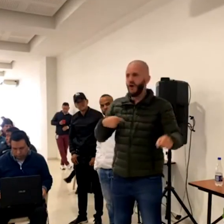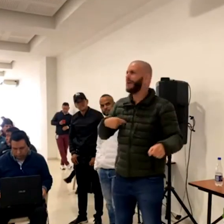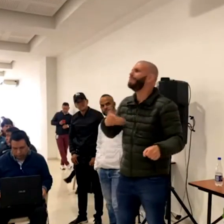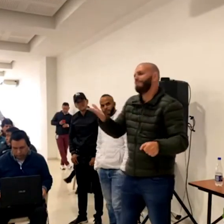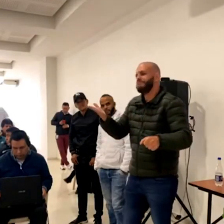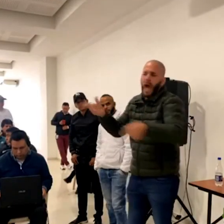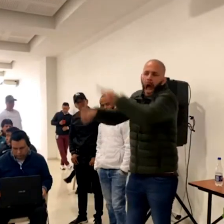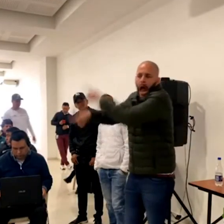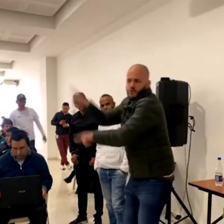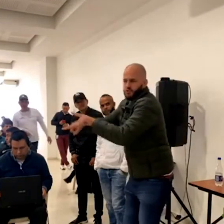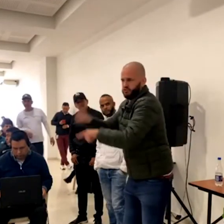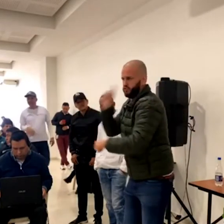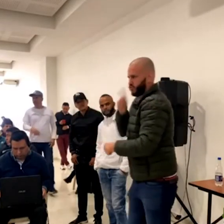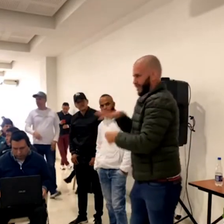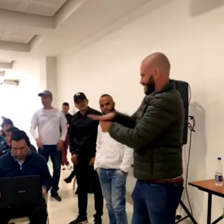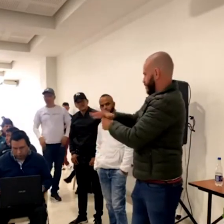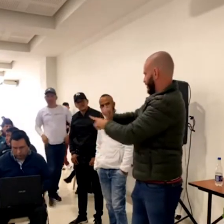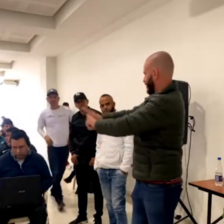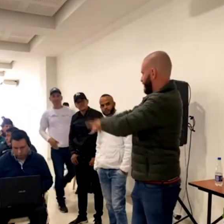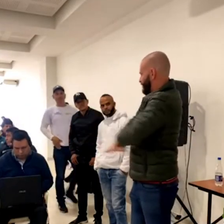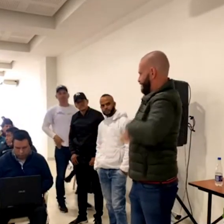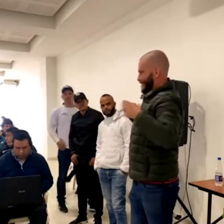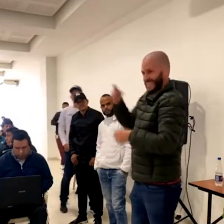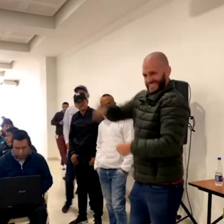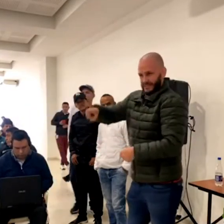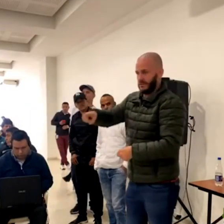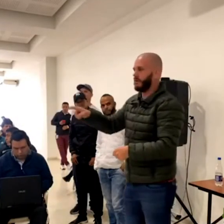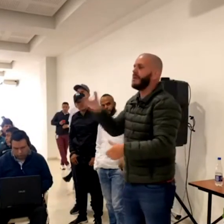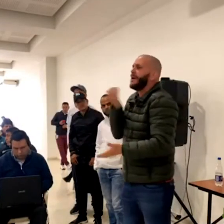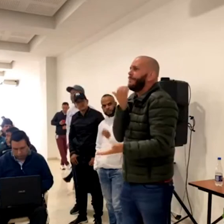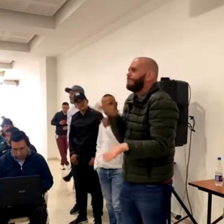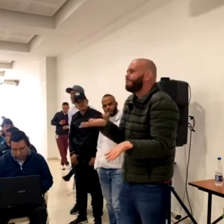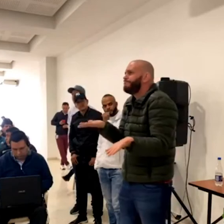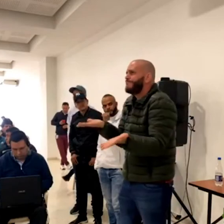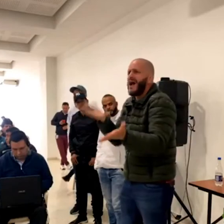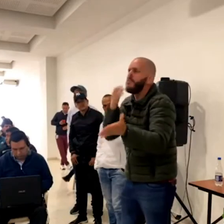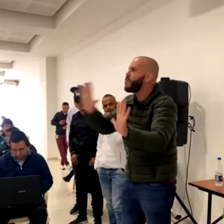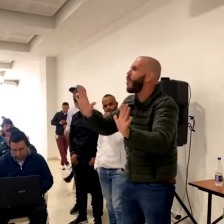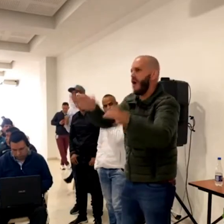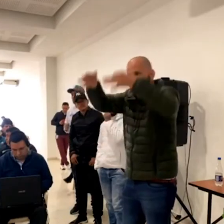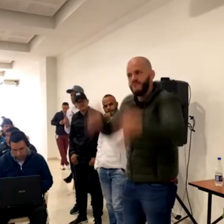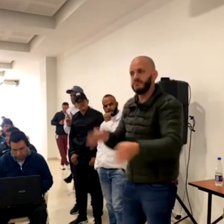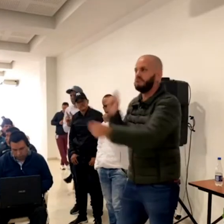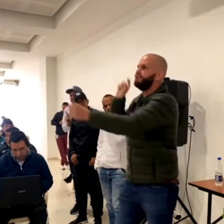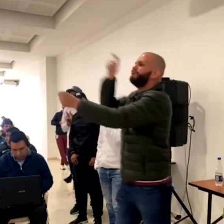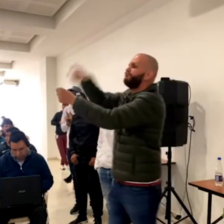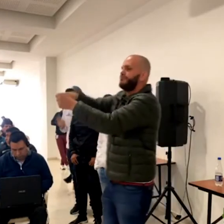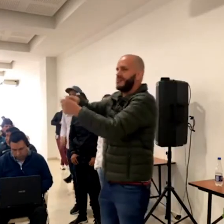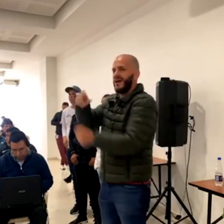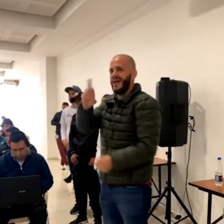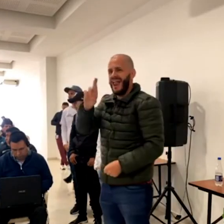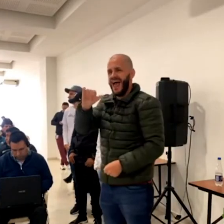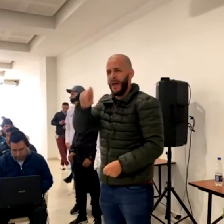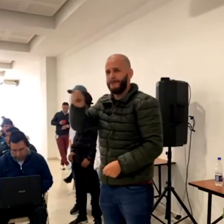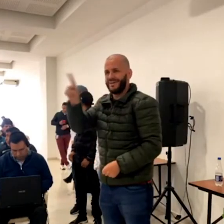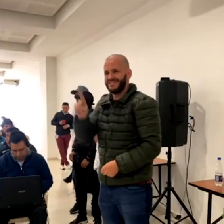en general fiebre algunas personas sordas que tienen todos tenemos una situación muy diferente